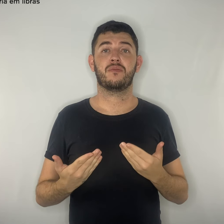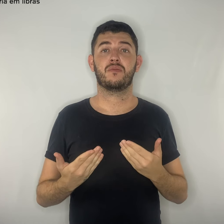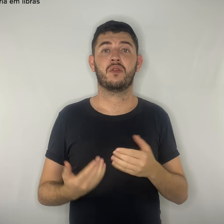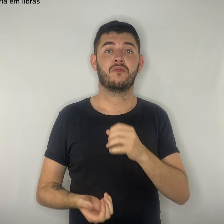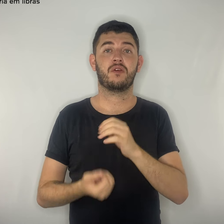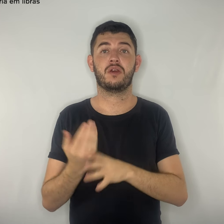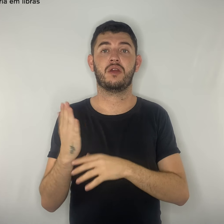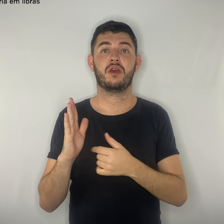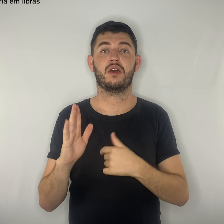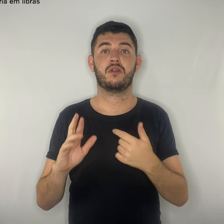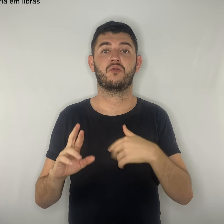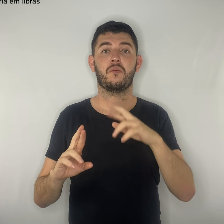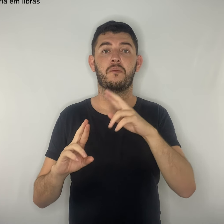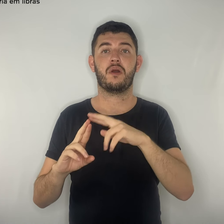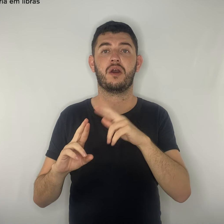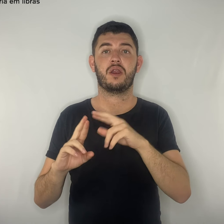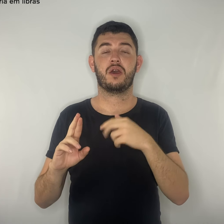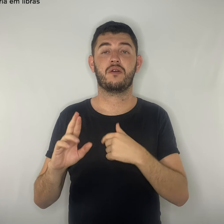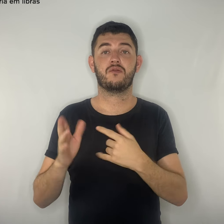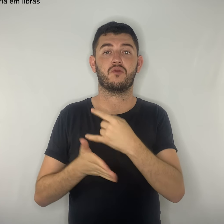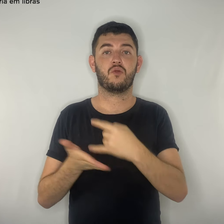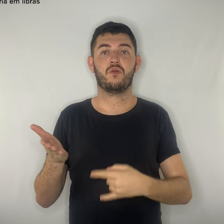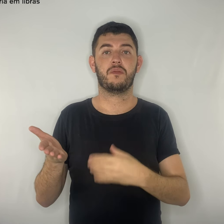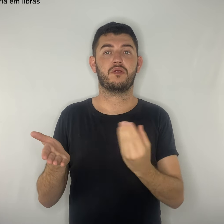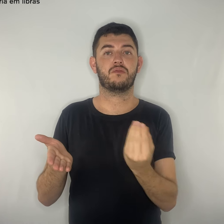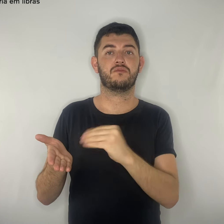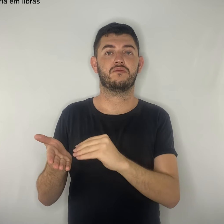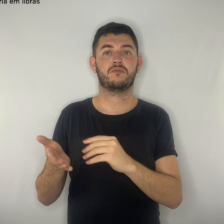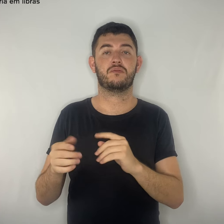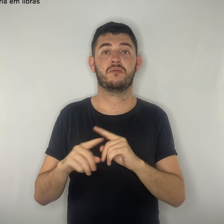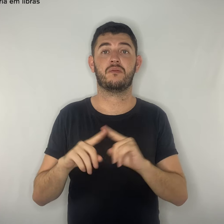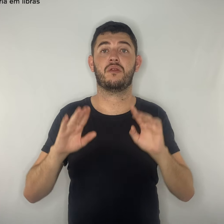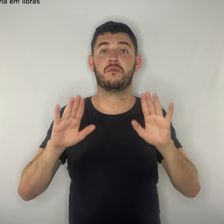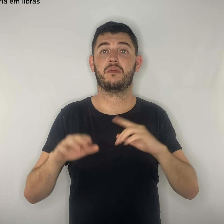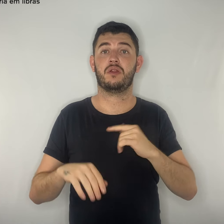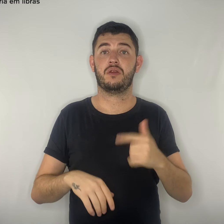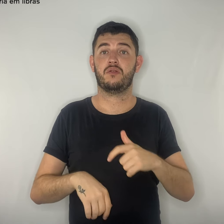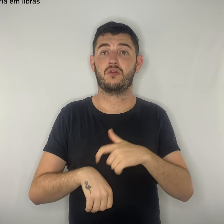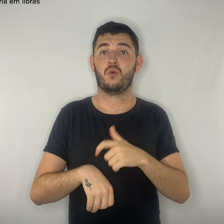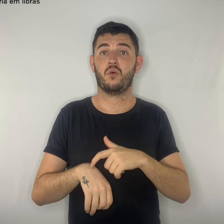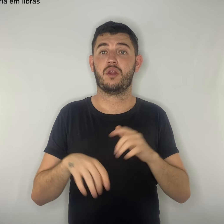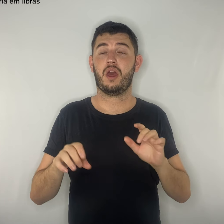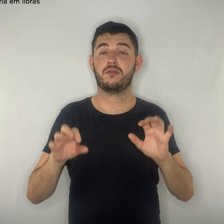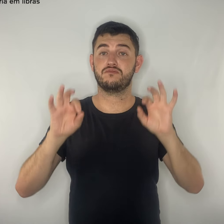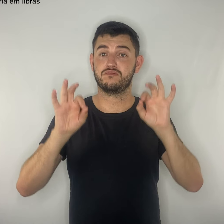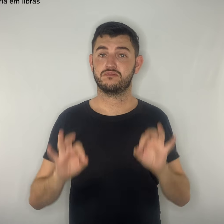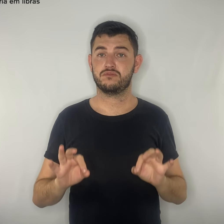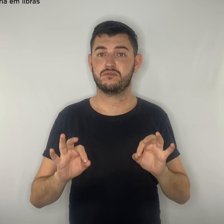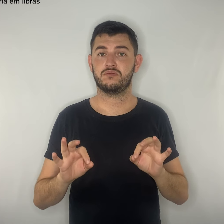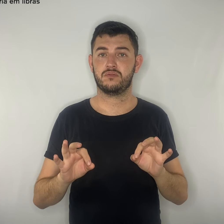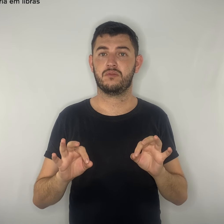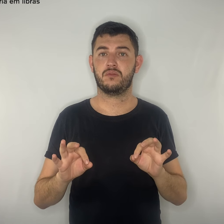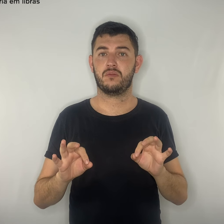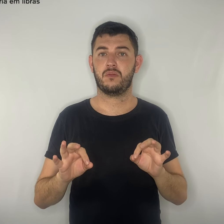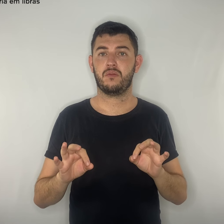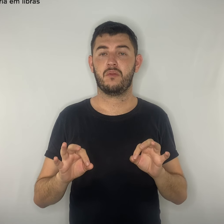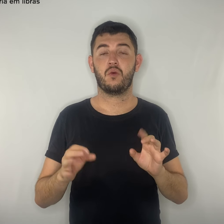foi acrescentado na circular não haverá horário específico para o suprimento de carências